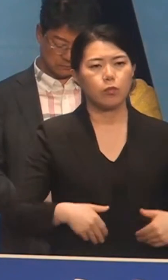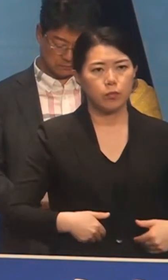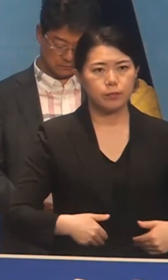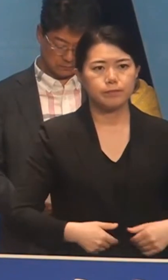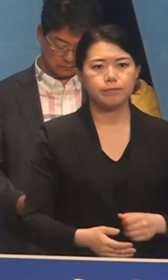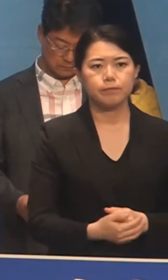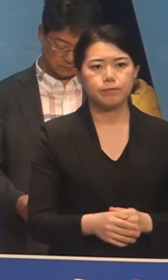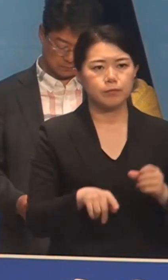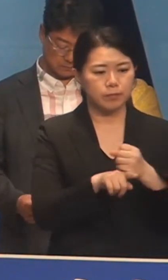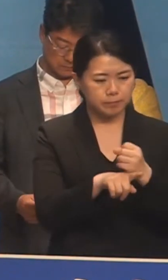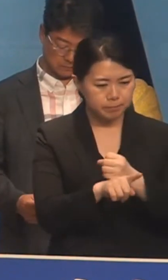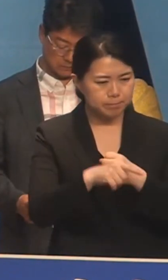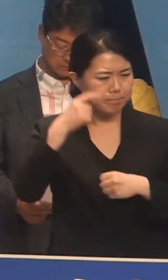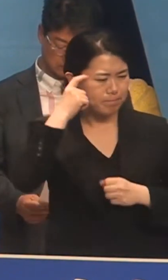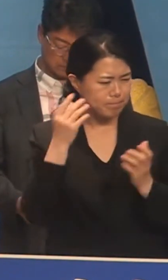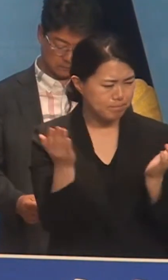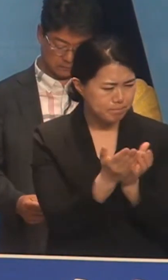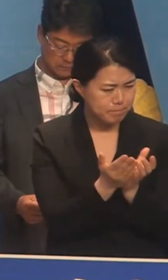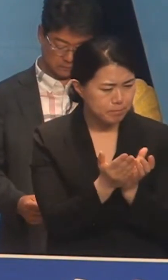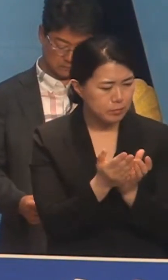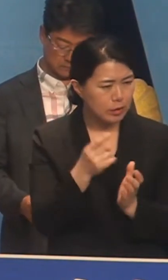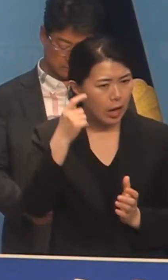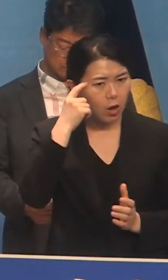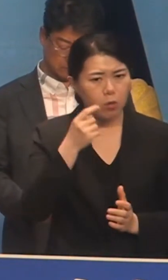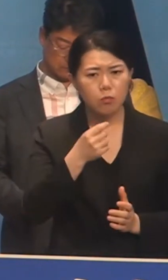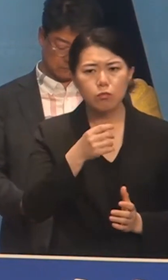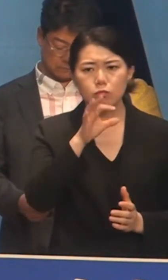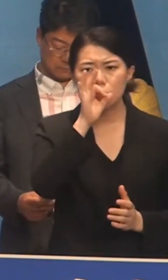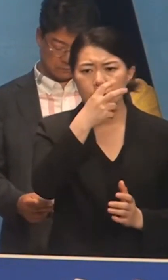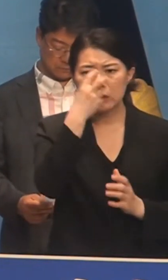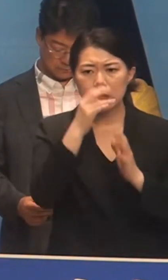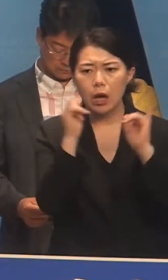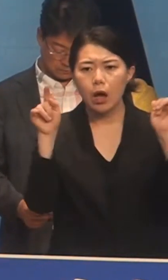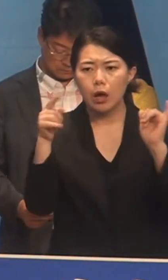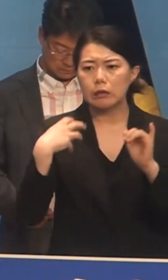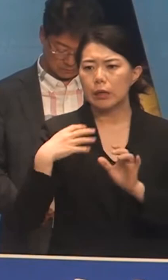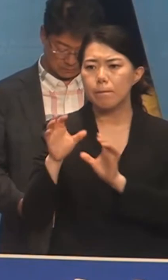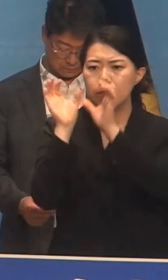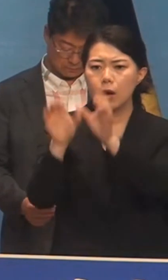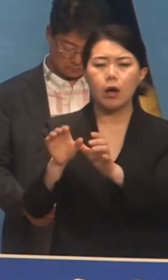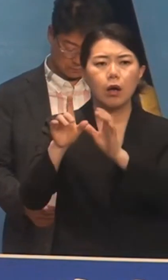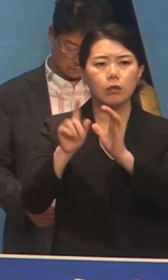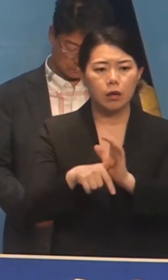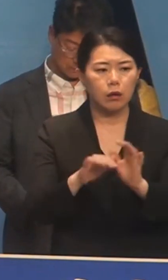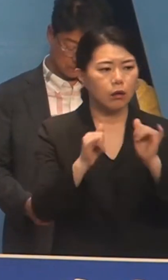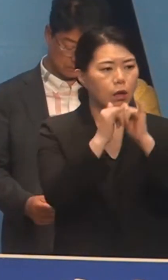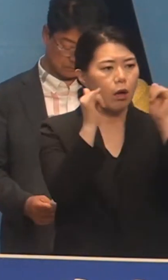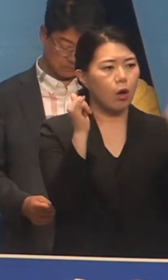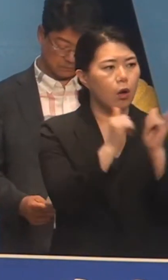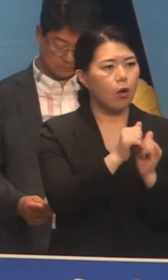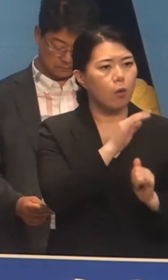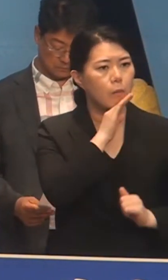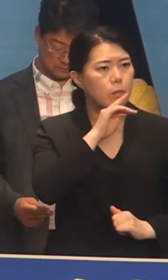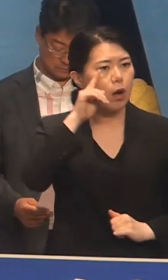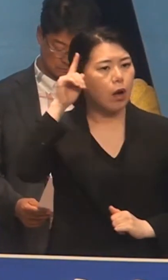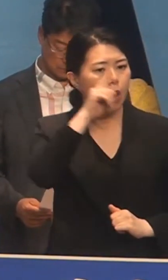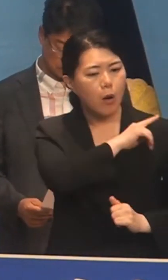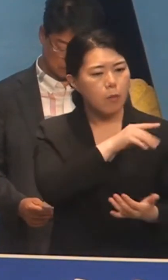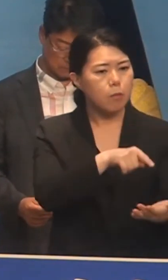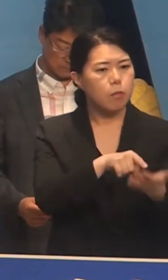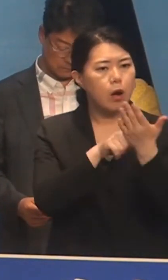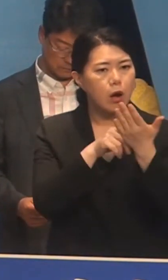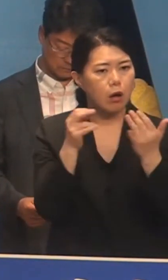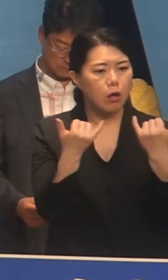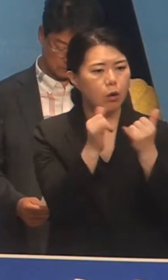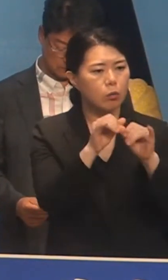우리는 과학적이고 합리적인 사고를 갖추지 못한 엘리트가 큰 책임을 맡게 되었을 때 사회가 어떤 비극을 초래하고 공동체를